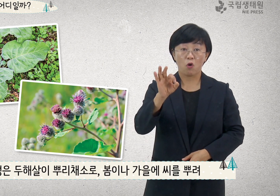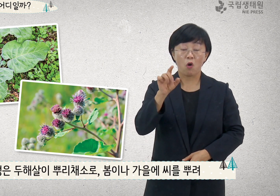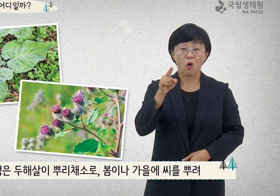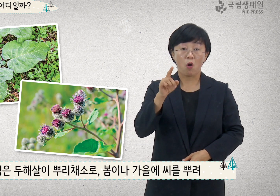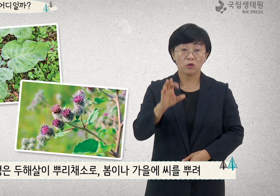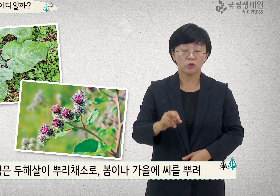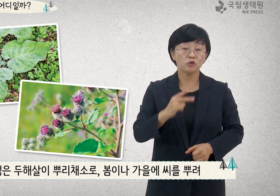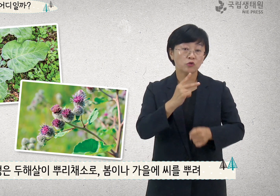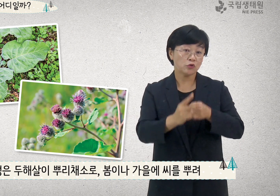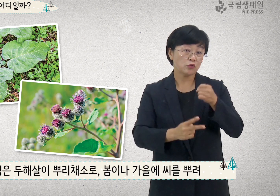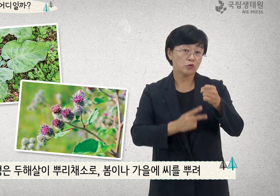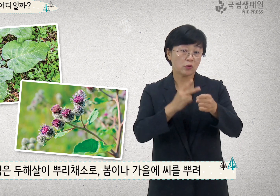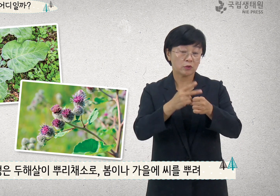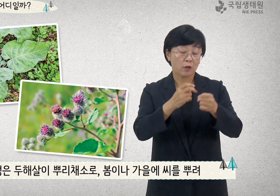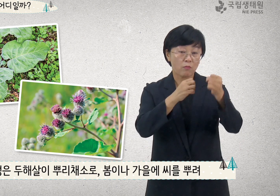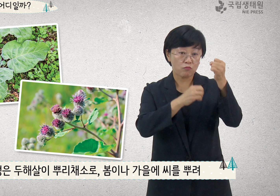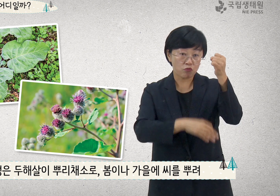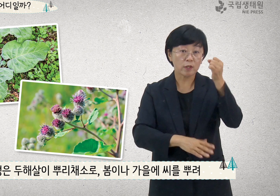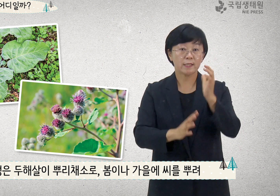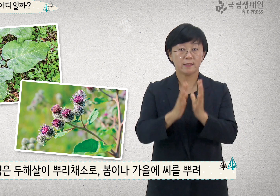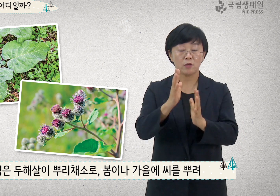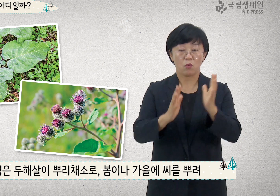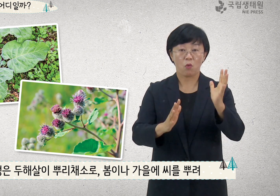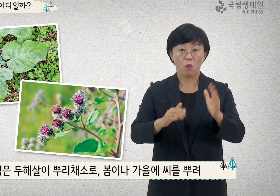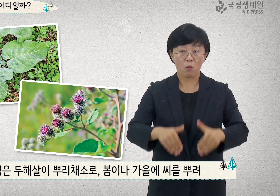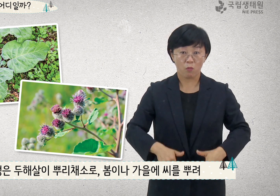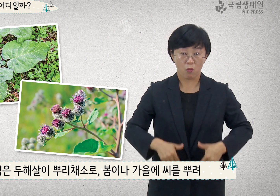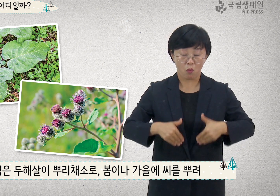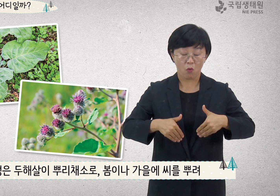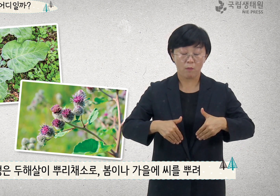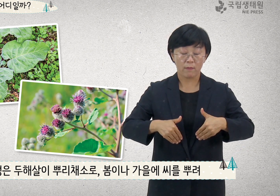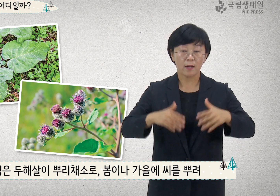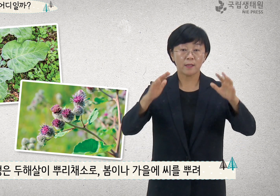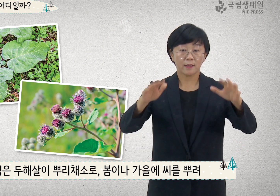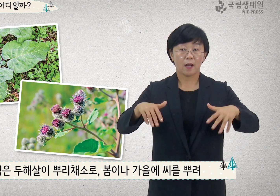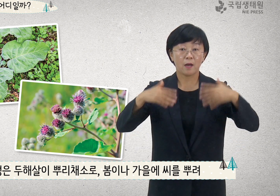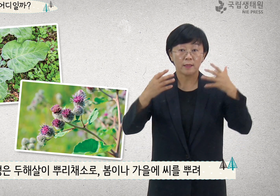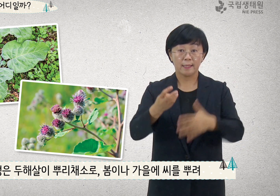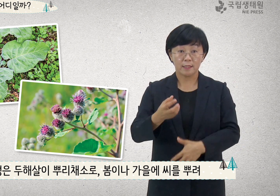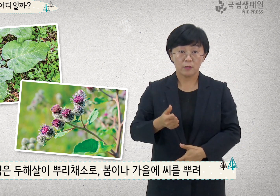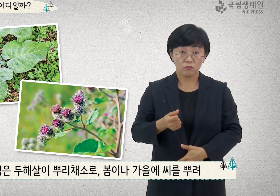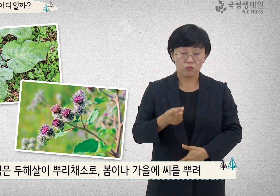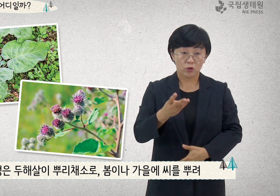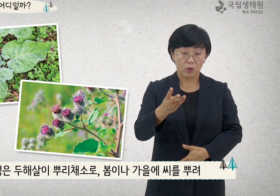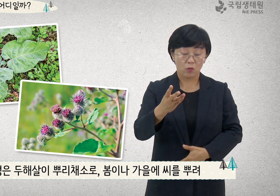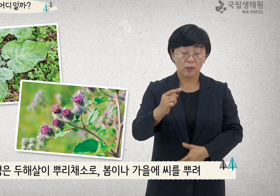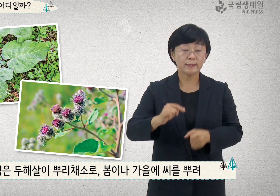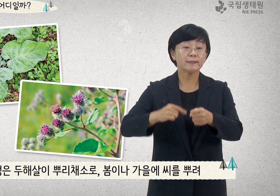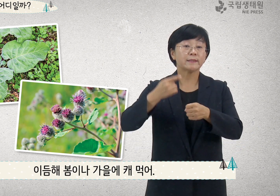우엉은 두해 살이 뿌리 채소로 봄이나 가을에 씨를 뿌려